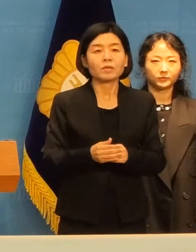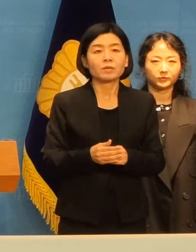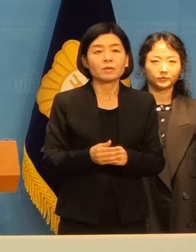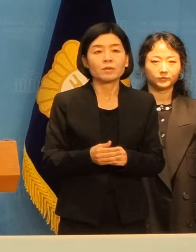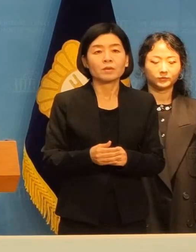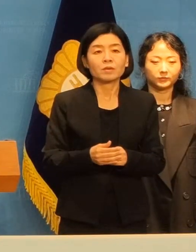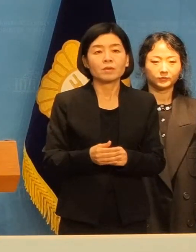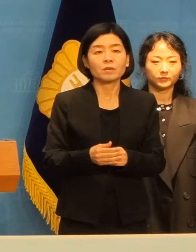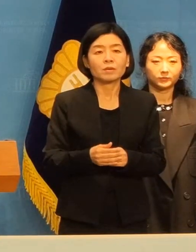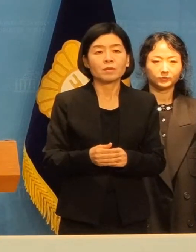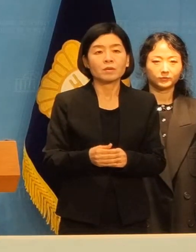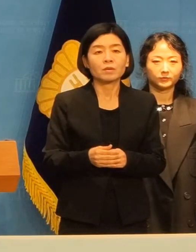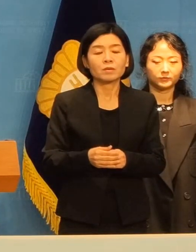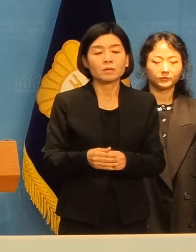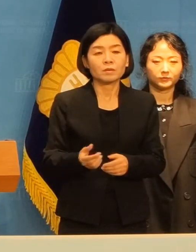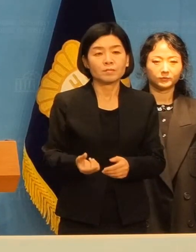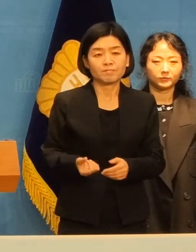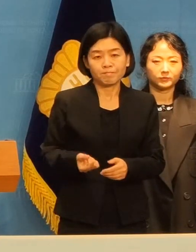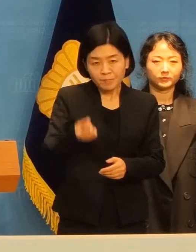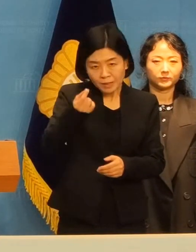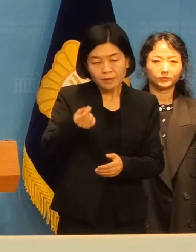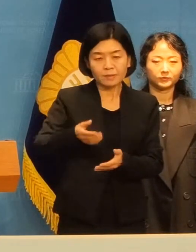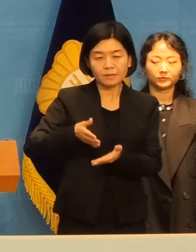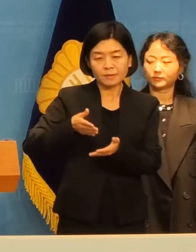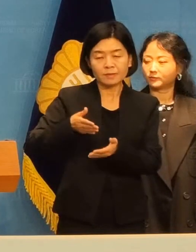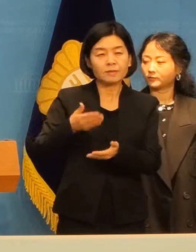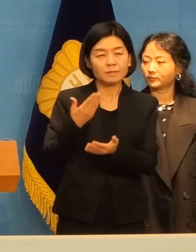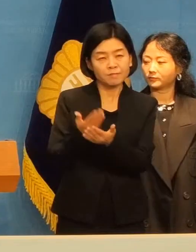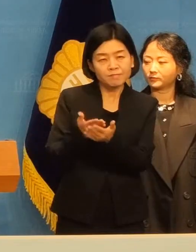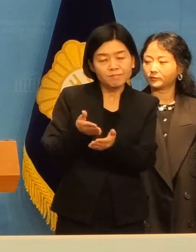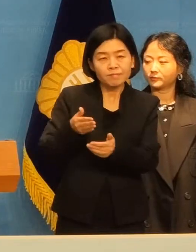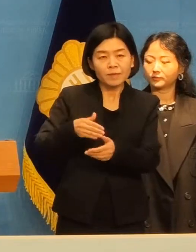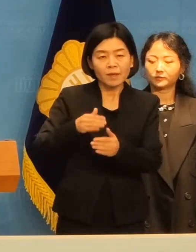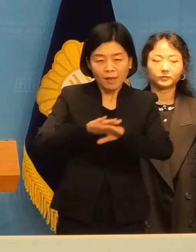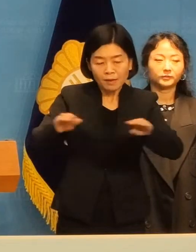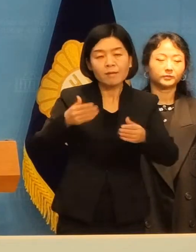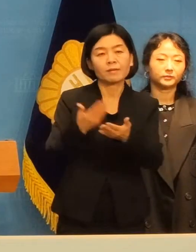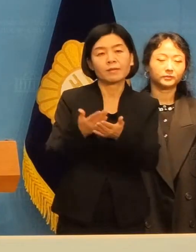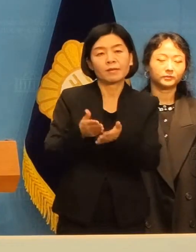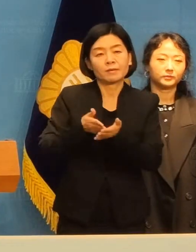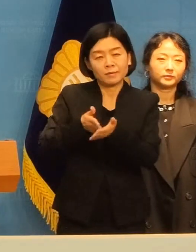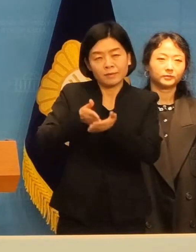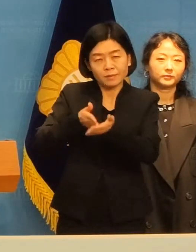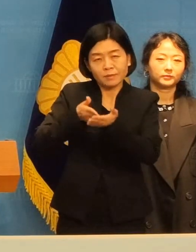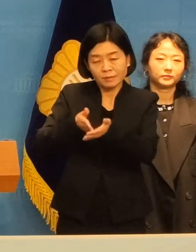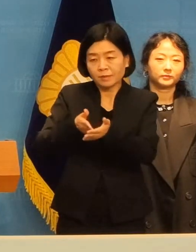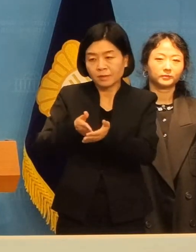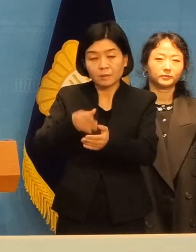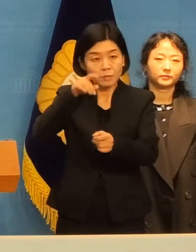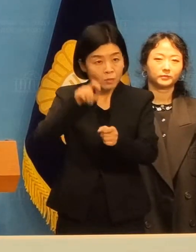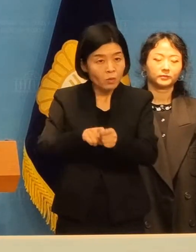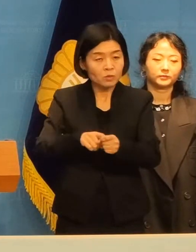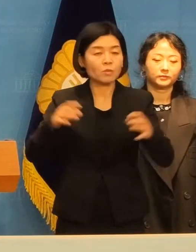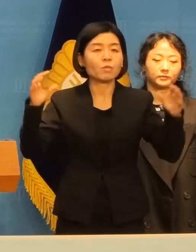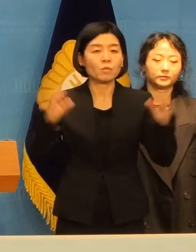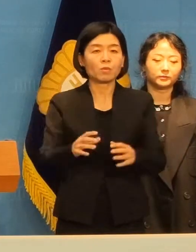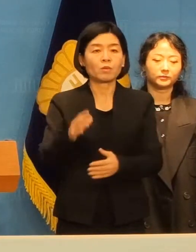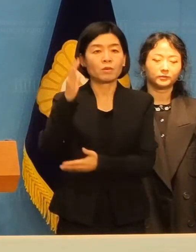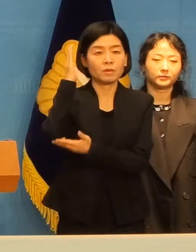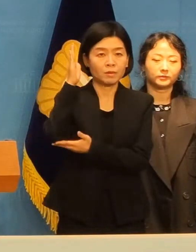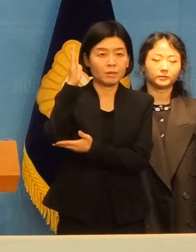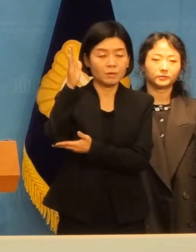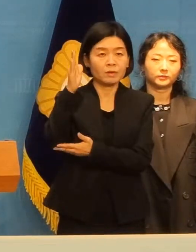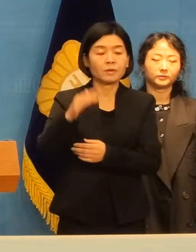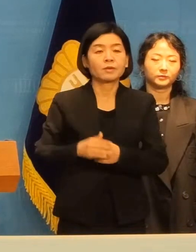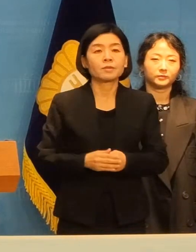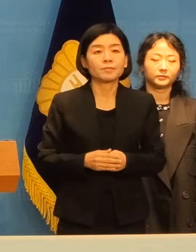그런 부분에 대해서 촉구하는 여러 분들께서 모여서 기자회견을 진행하고자 합니다. 오늘 기자회견에